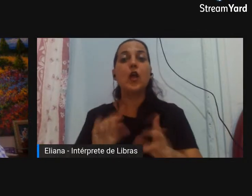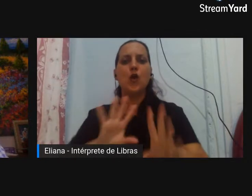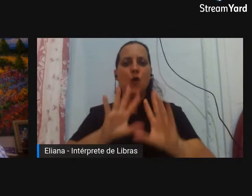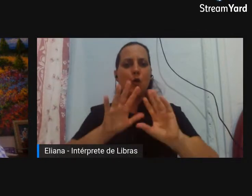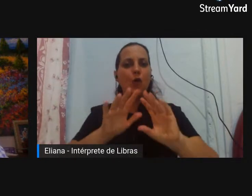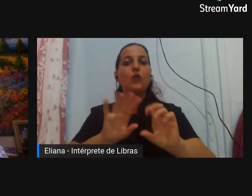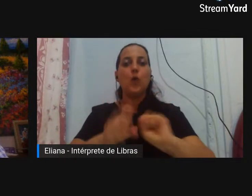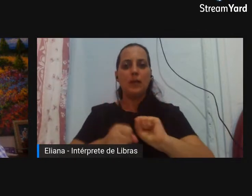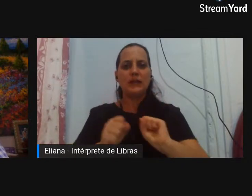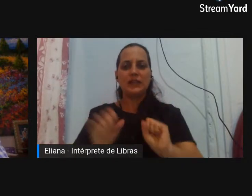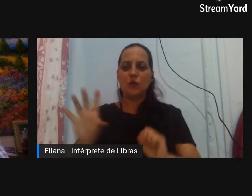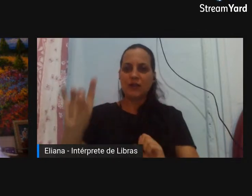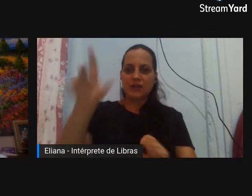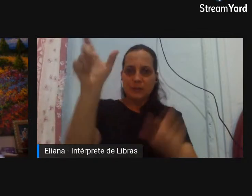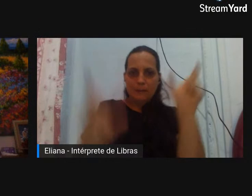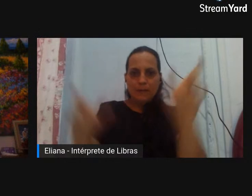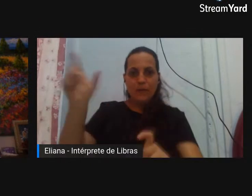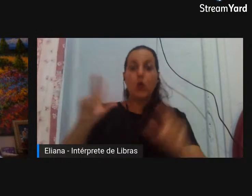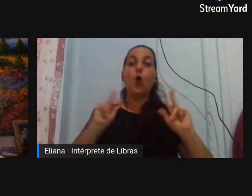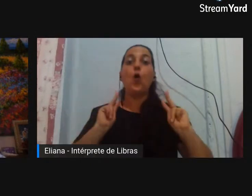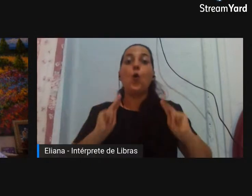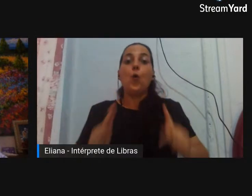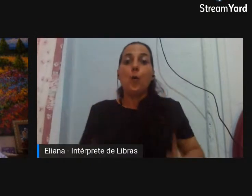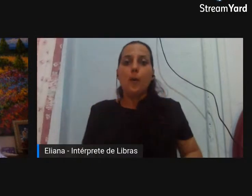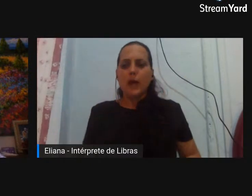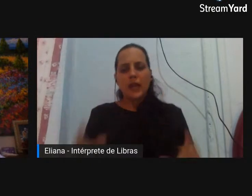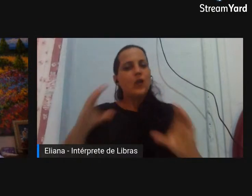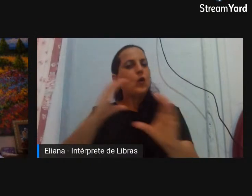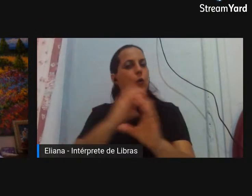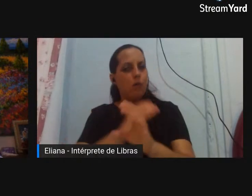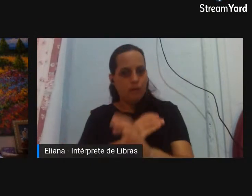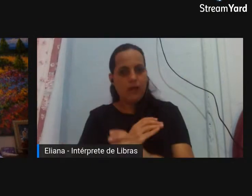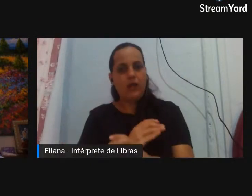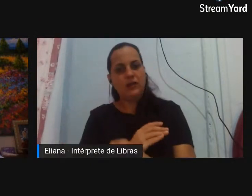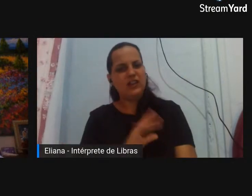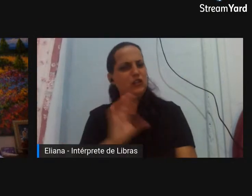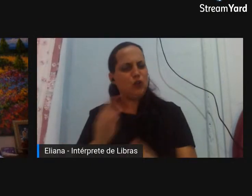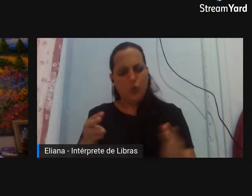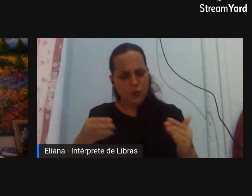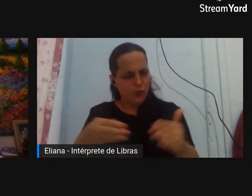integral, que não se resume ao ensino médio